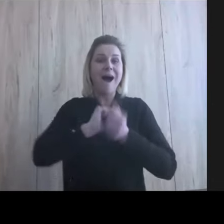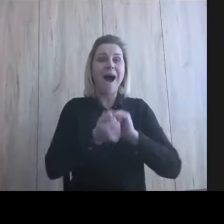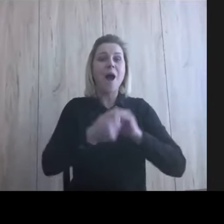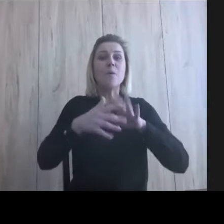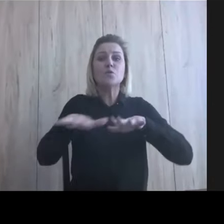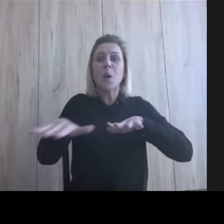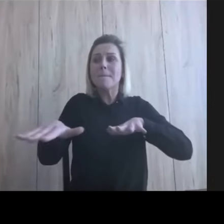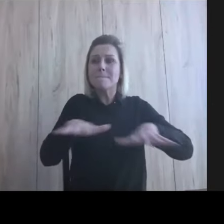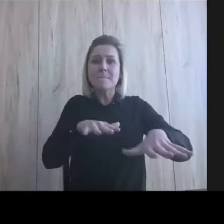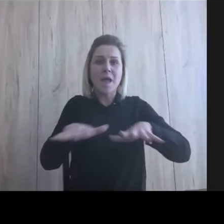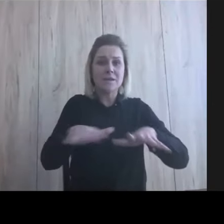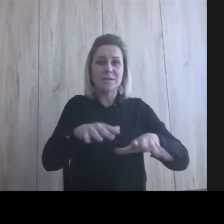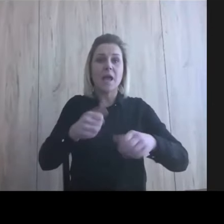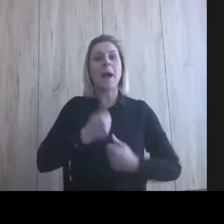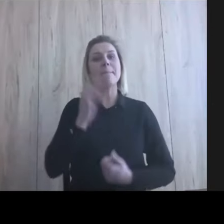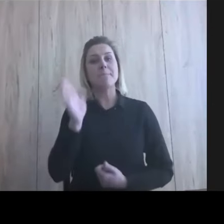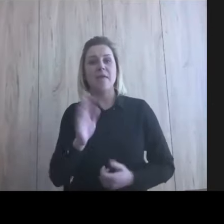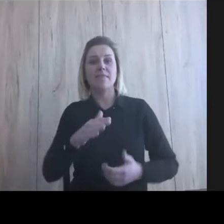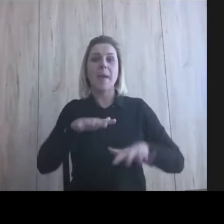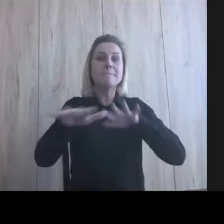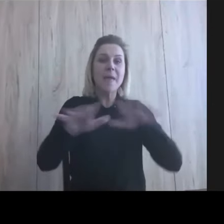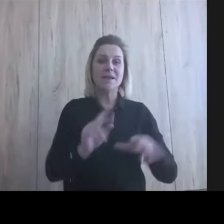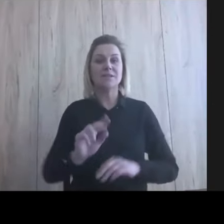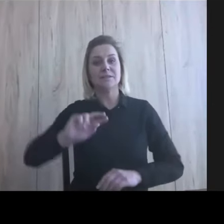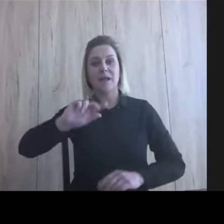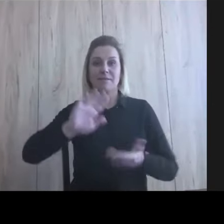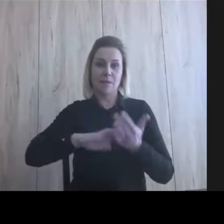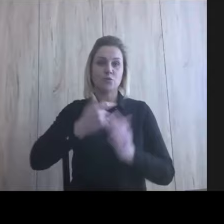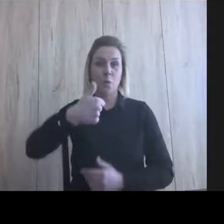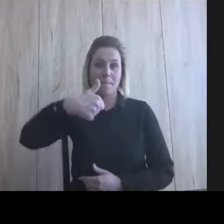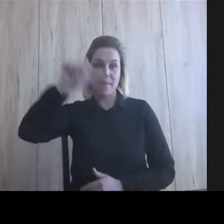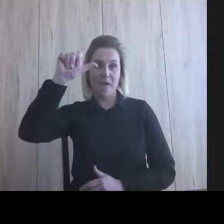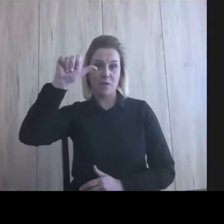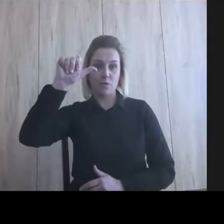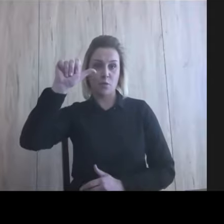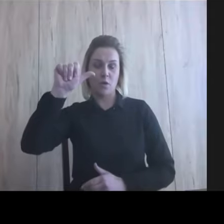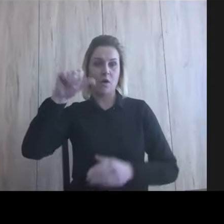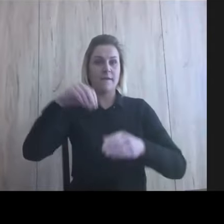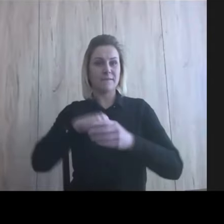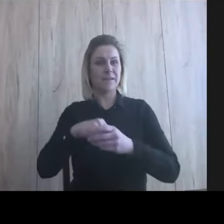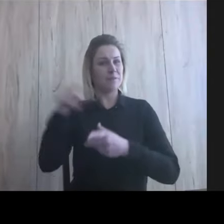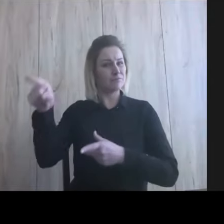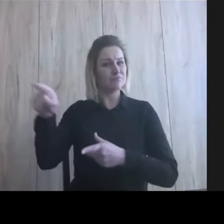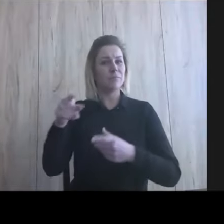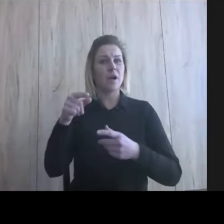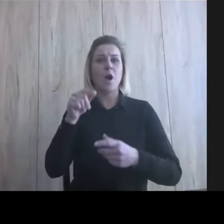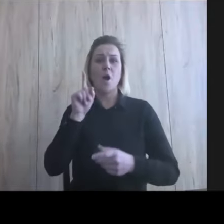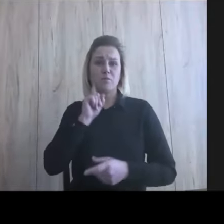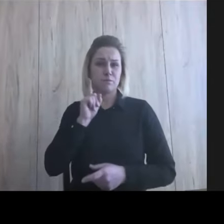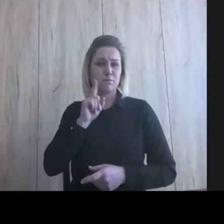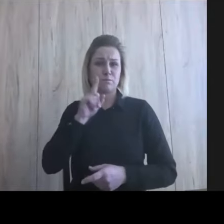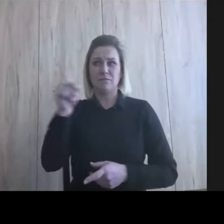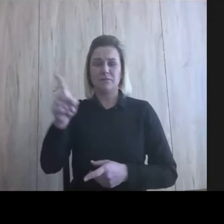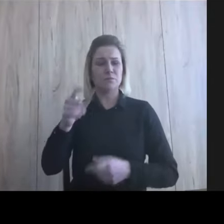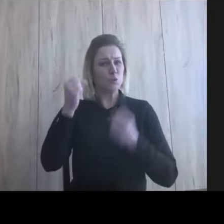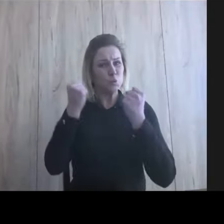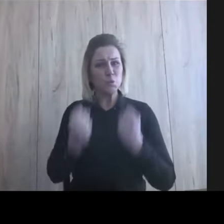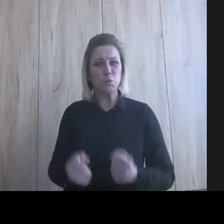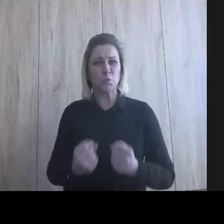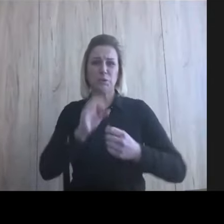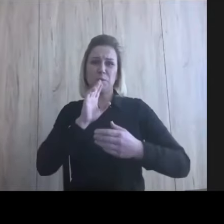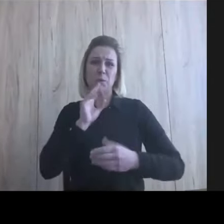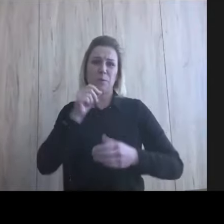kiedy mówimy będę na górze, czyli będę na pierwszym piętrze. I Tomek przeszedł przez bardzo trudny ten okres takiej etykietyzacji